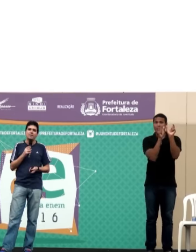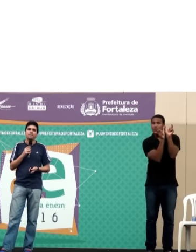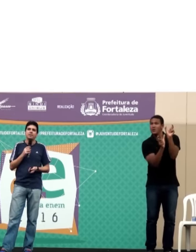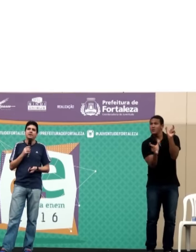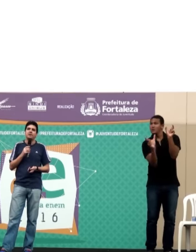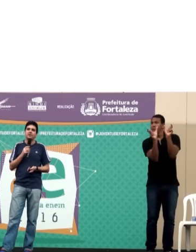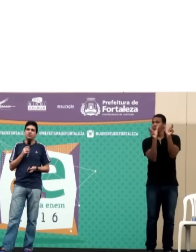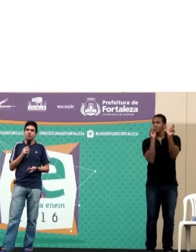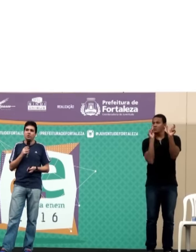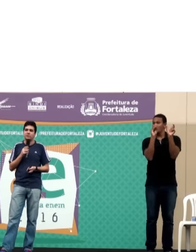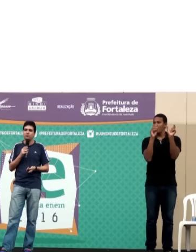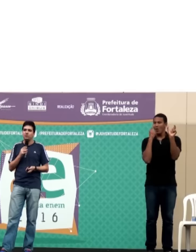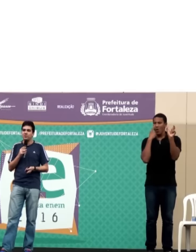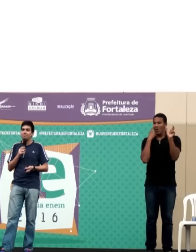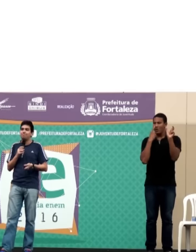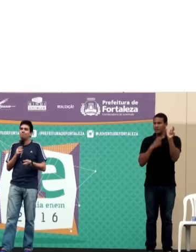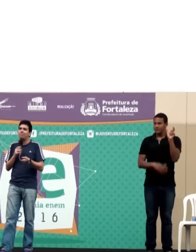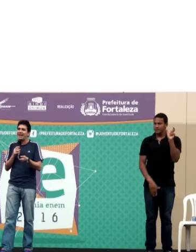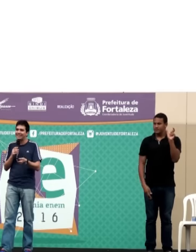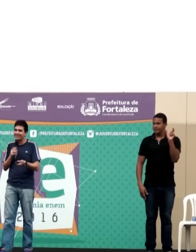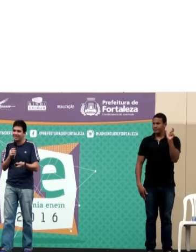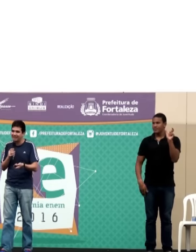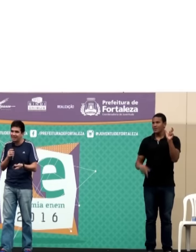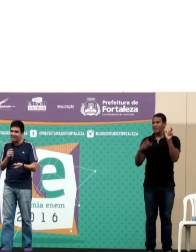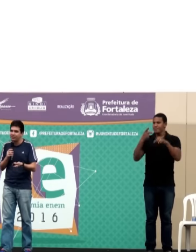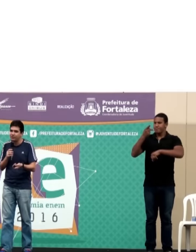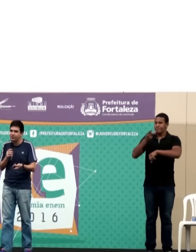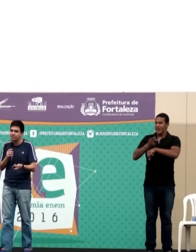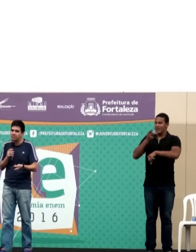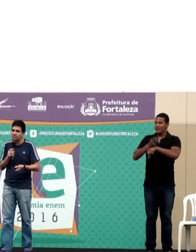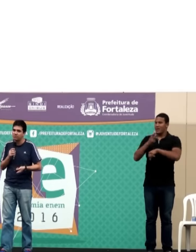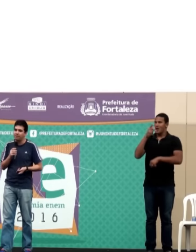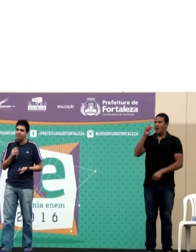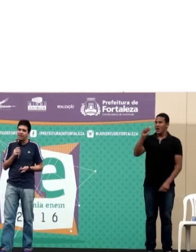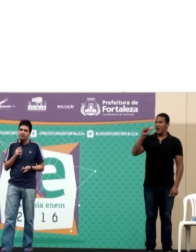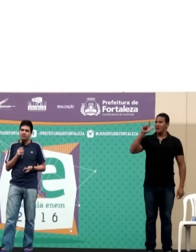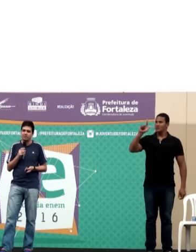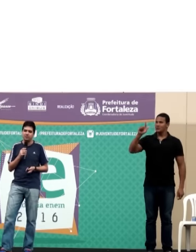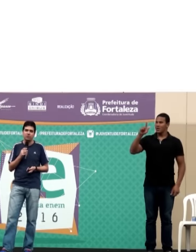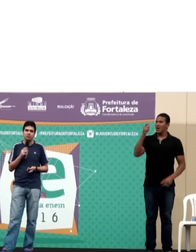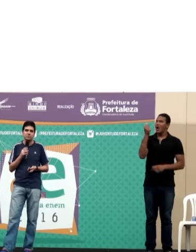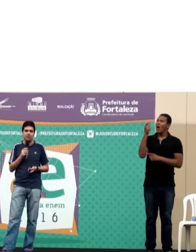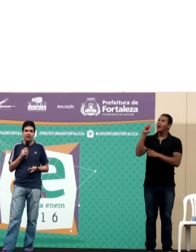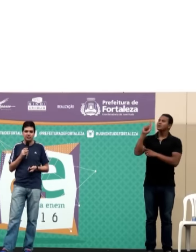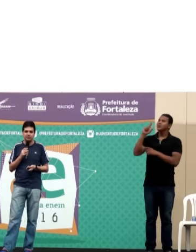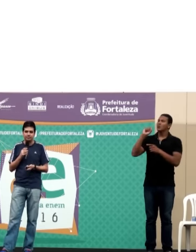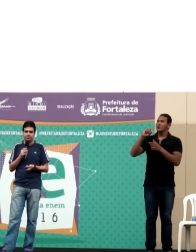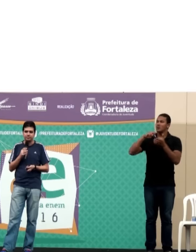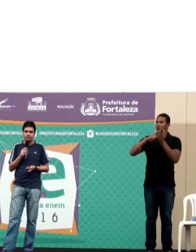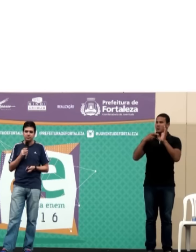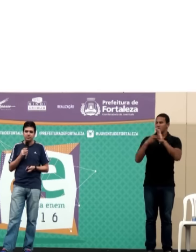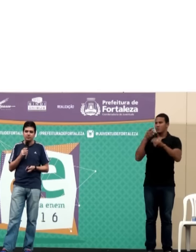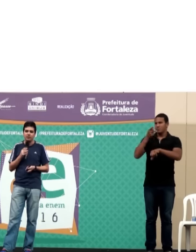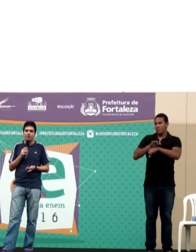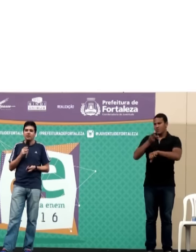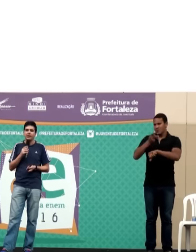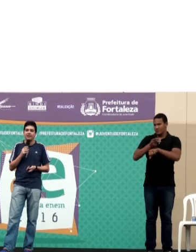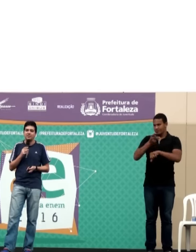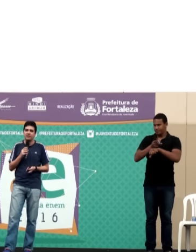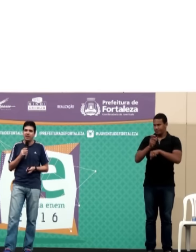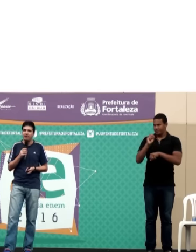AgOH, hidróxido de prata, né? Ag é o símbolo da prata, hidróxido de prata.